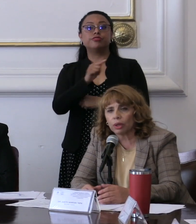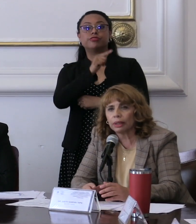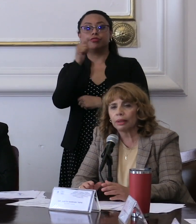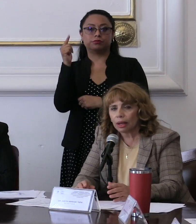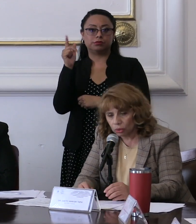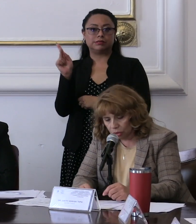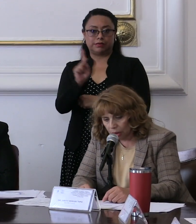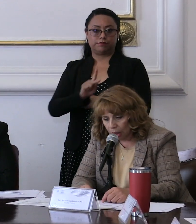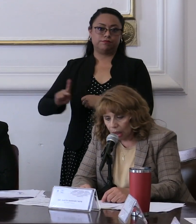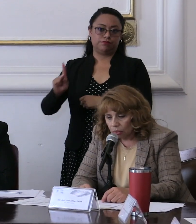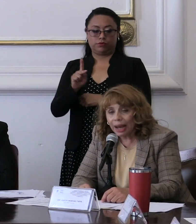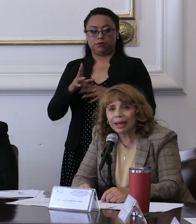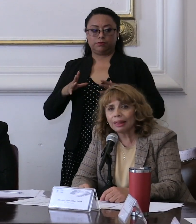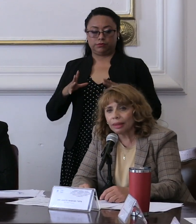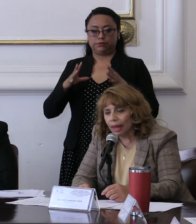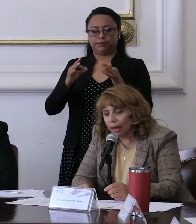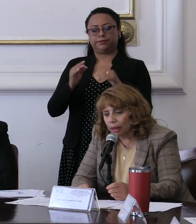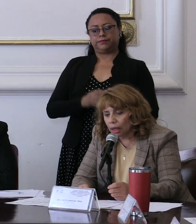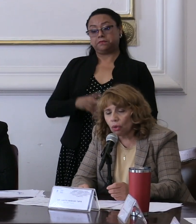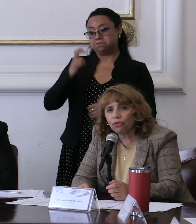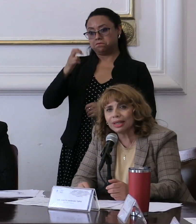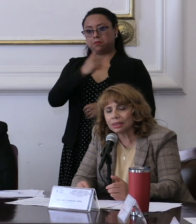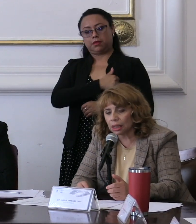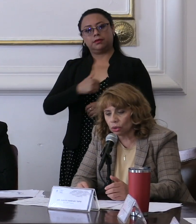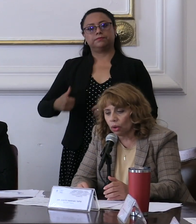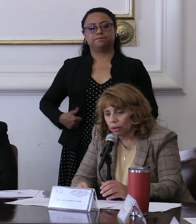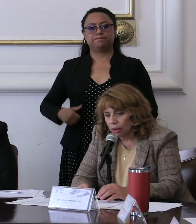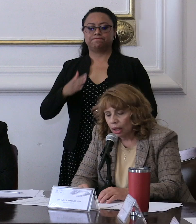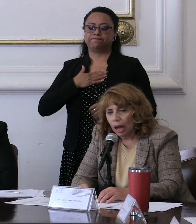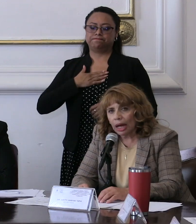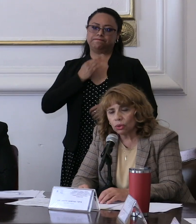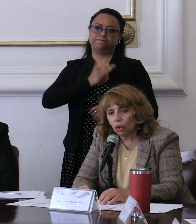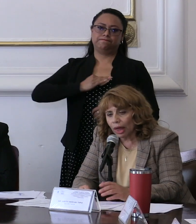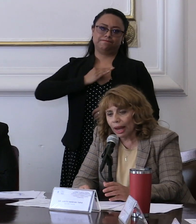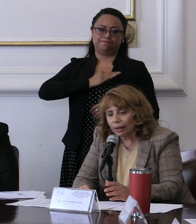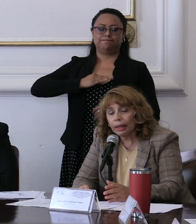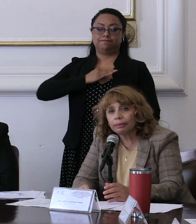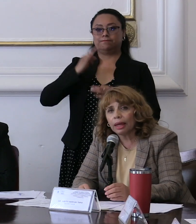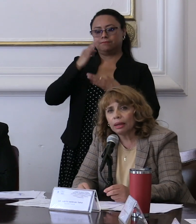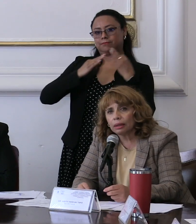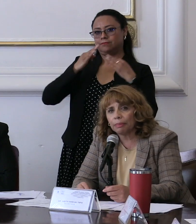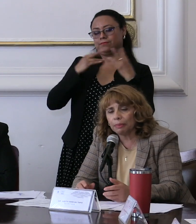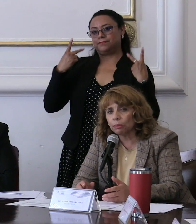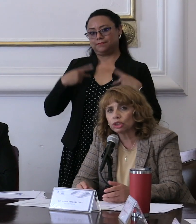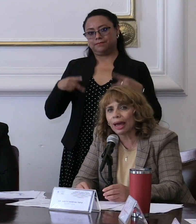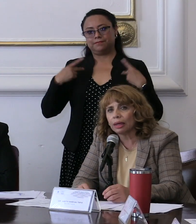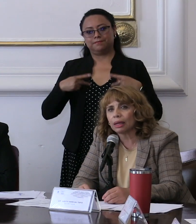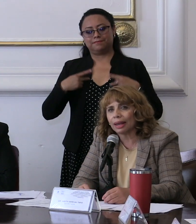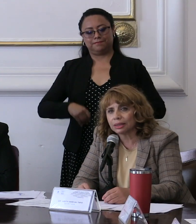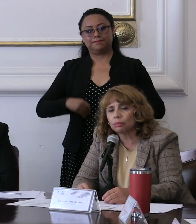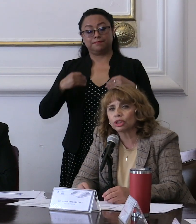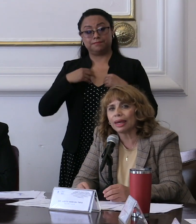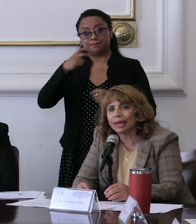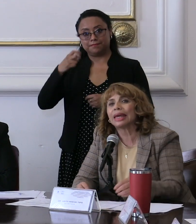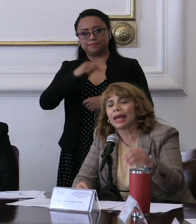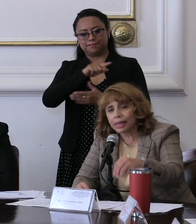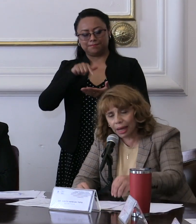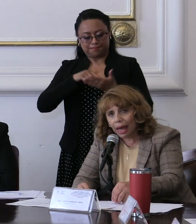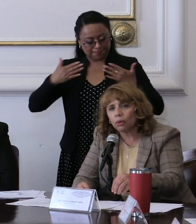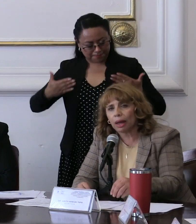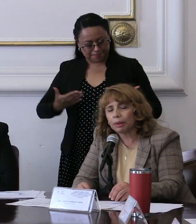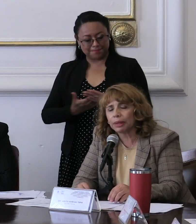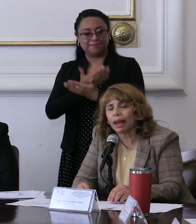pueblos originarios. Una alcaldía en que yo felicito a toda la gente que vivimos ahí, que nacimos ahí y